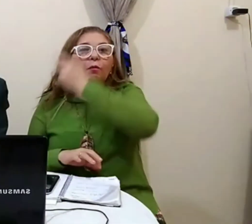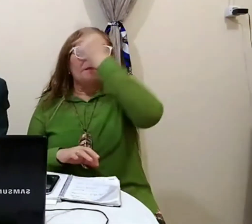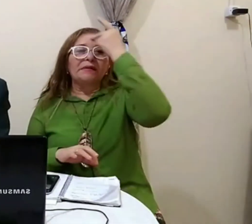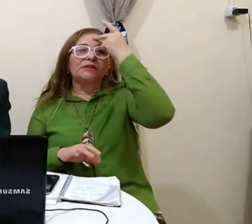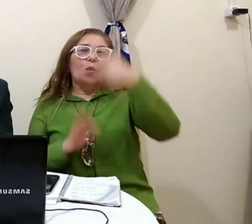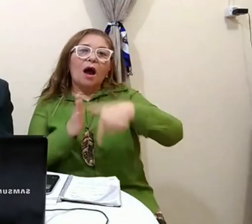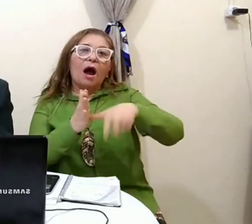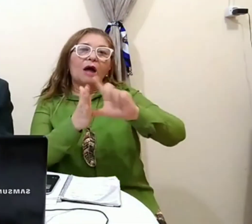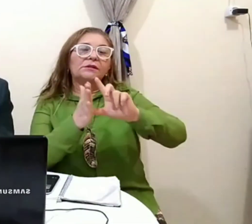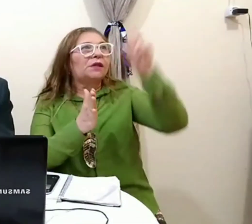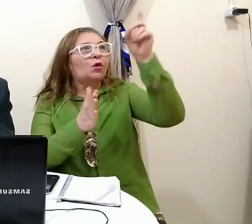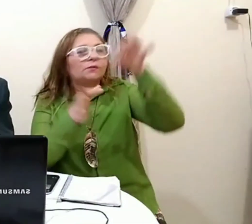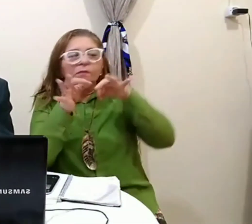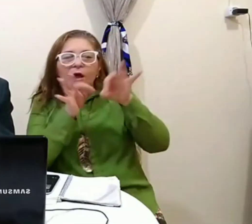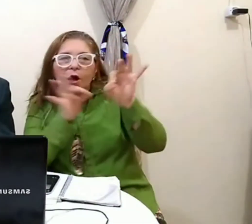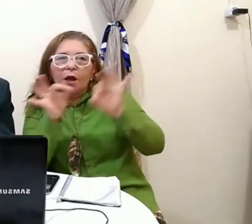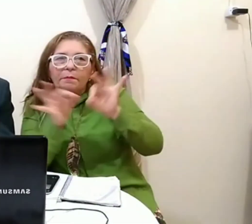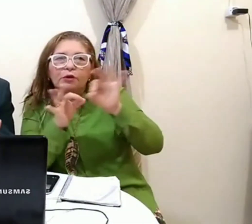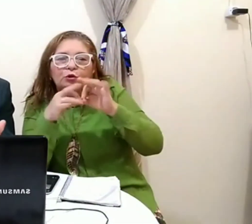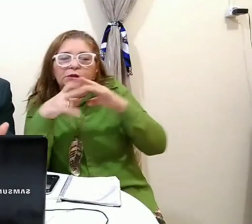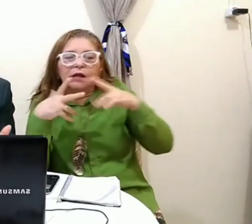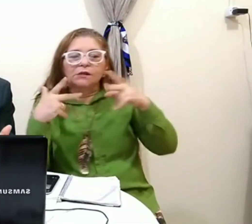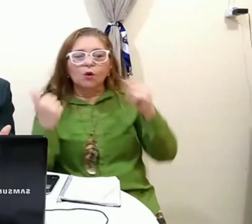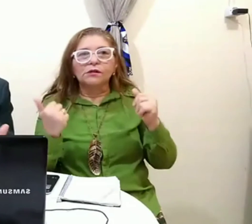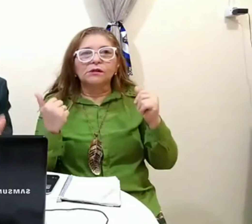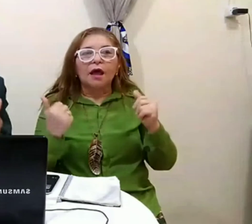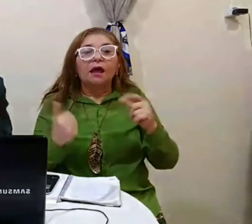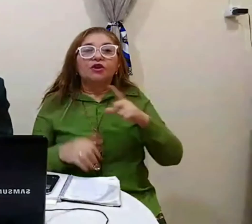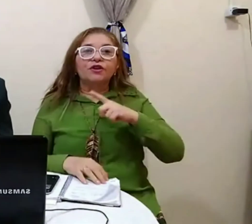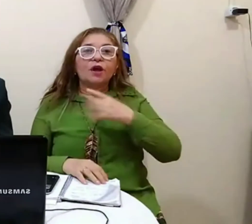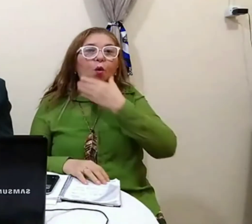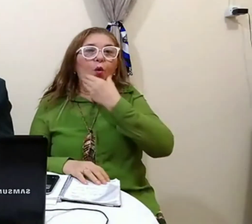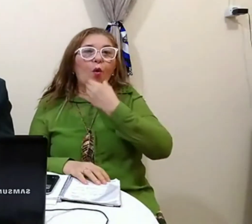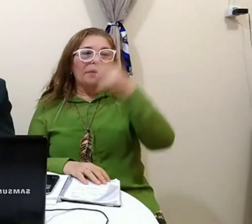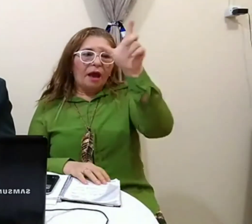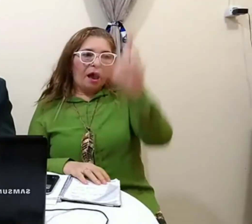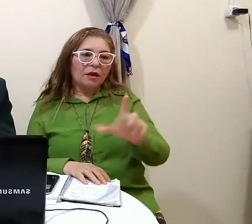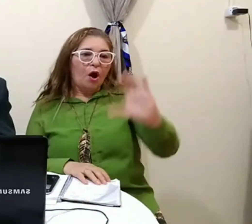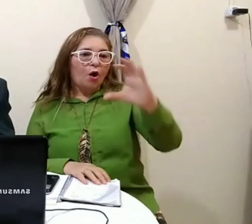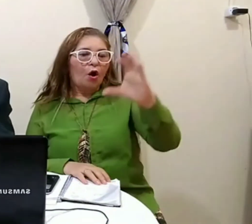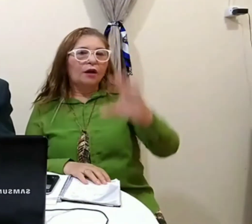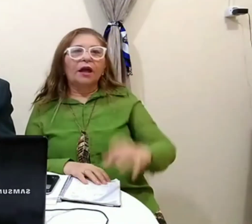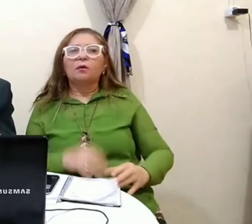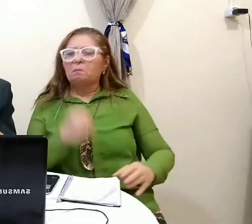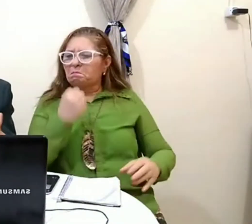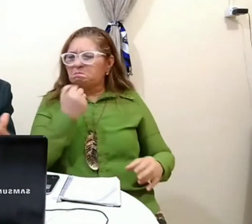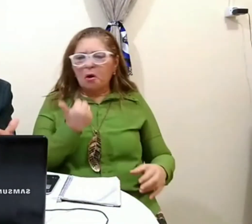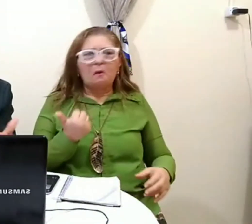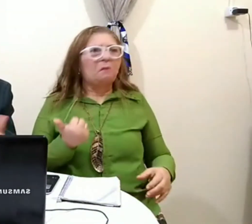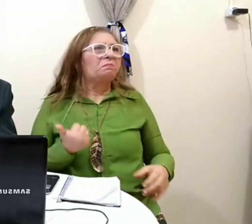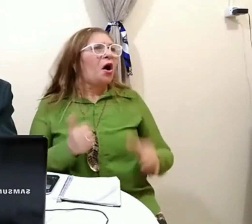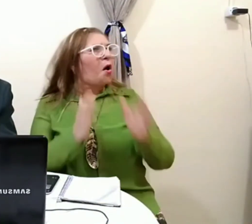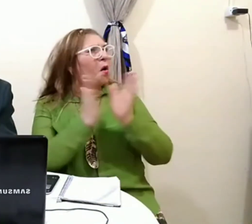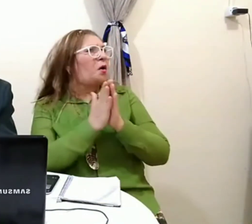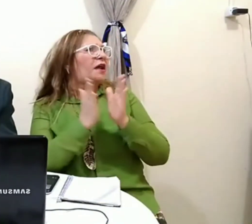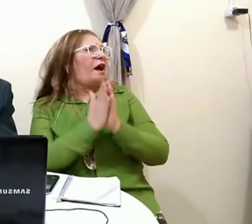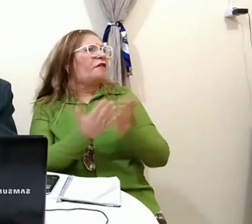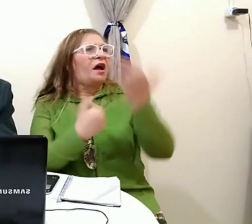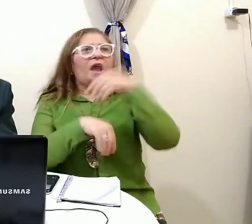piedoso, temente, que dava esmolas, que orava a Deus. Deus permite que ele tenha uma visão, um anjo falando com